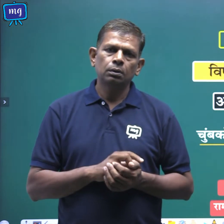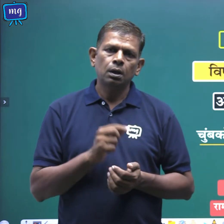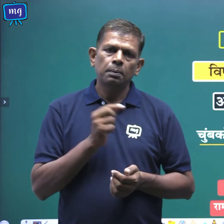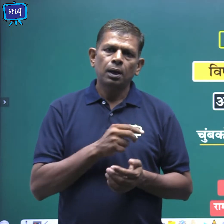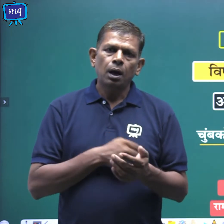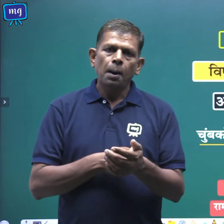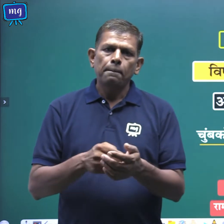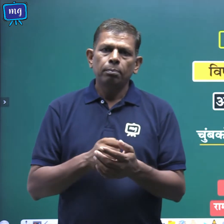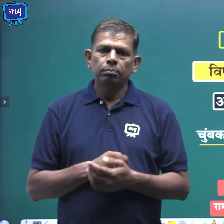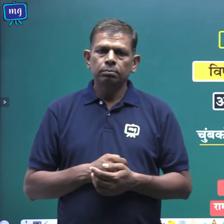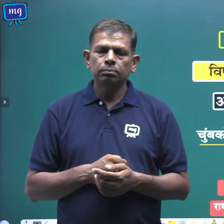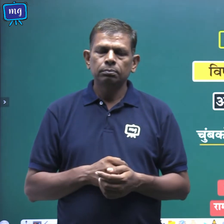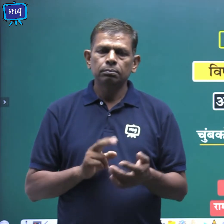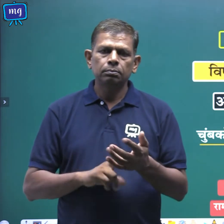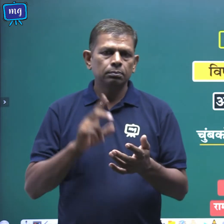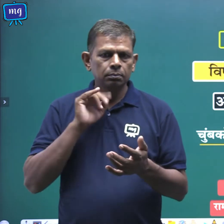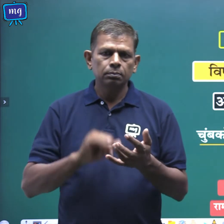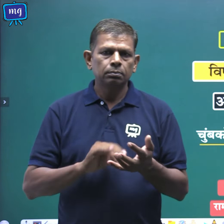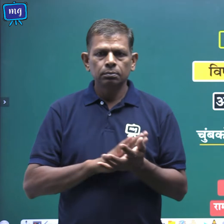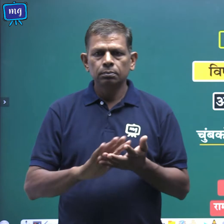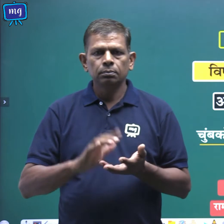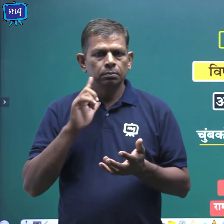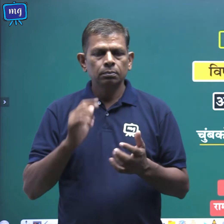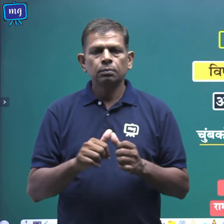मेरा नाम निशी अरोड़ा है